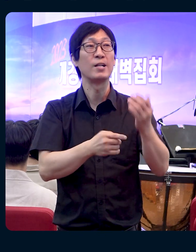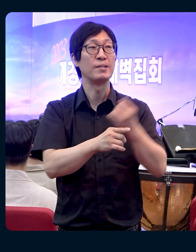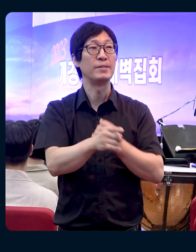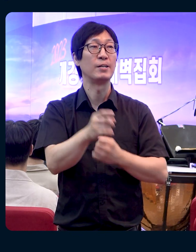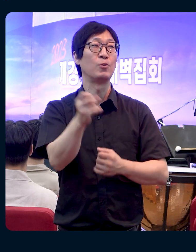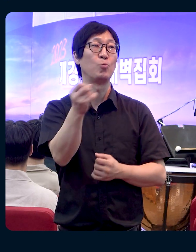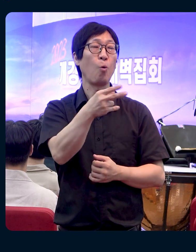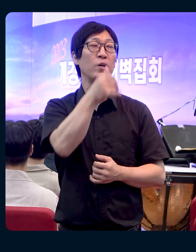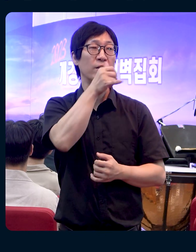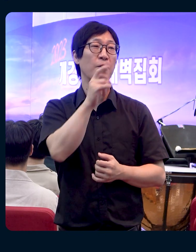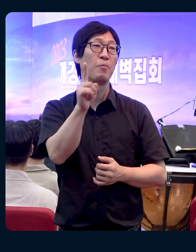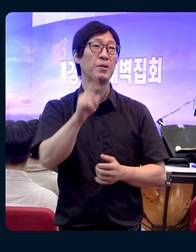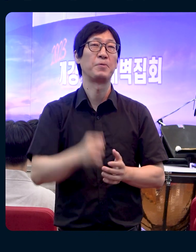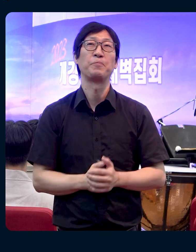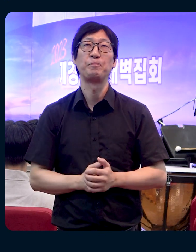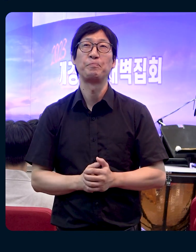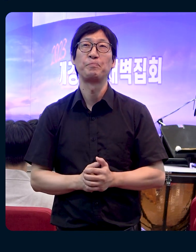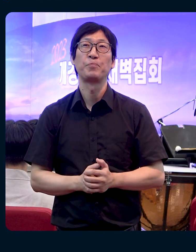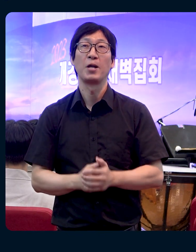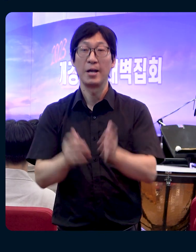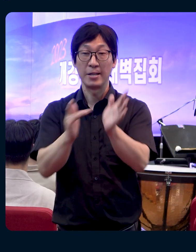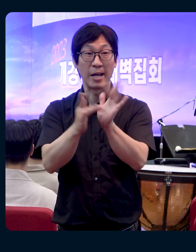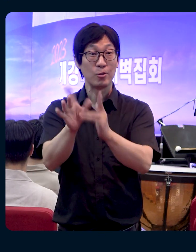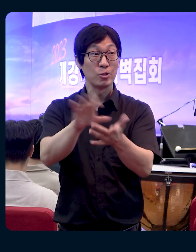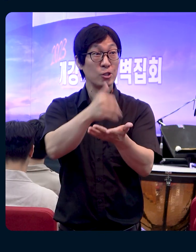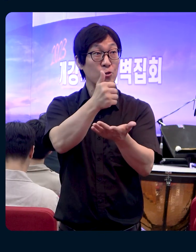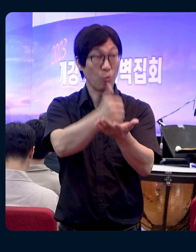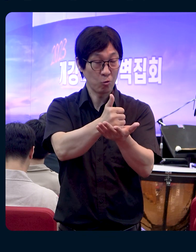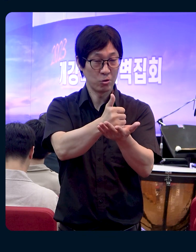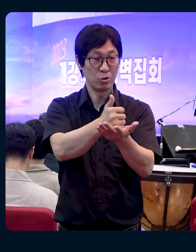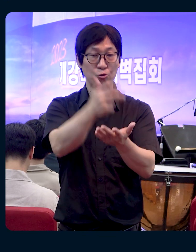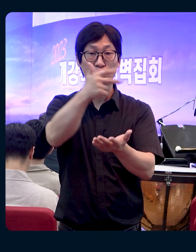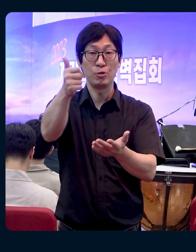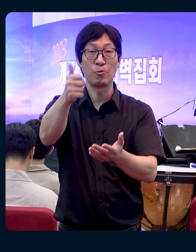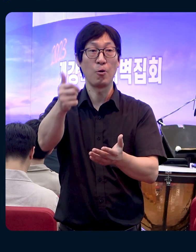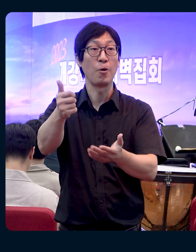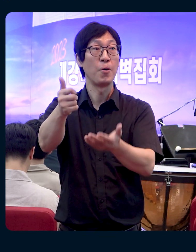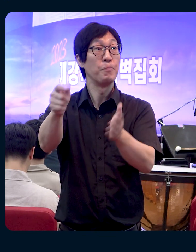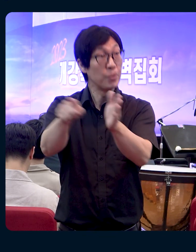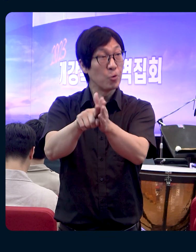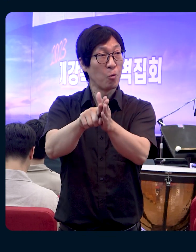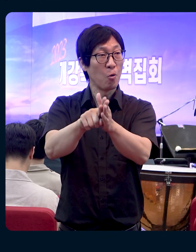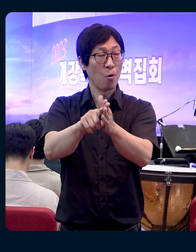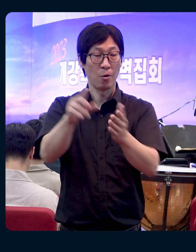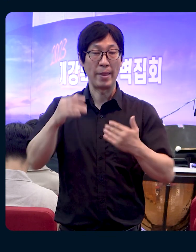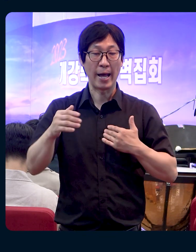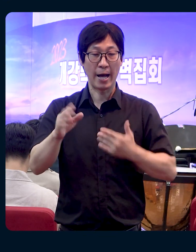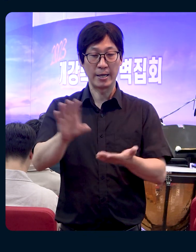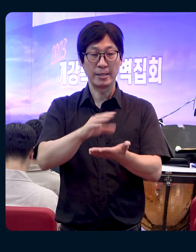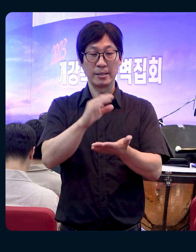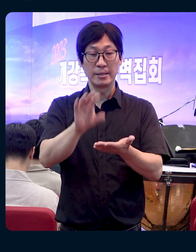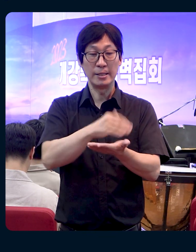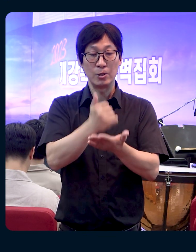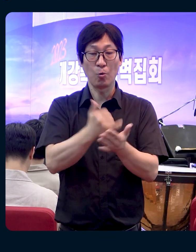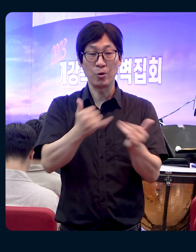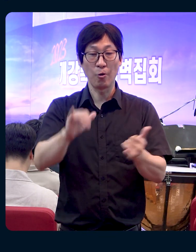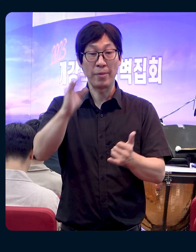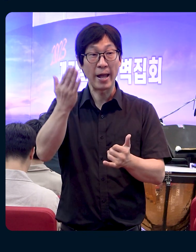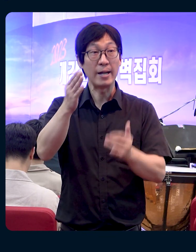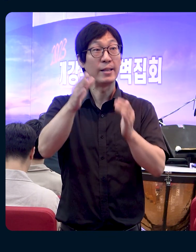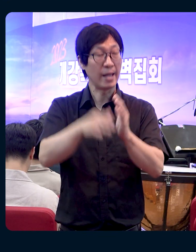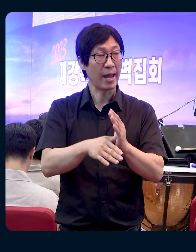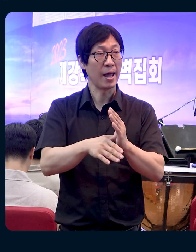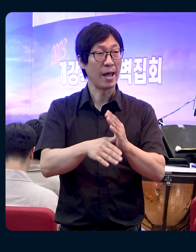뭐냐? 예수 그리스도를 주로 믿고 그리스도인이 되는 그 순간 그